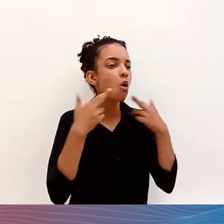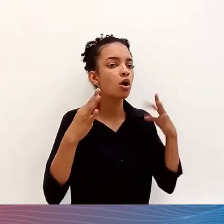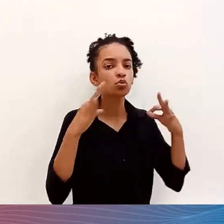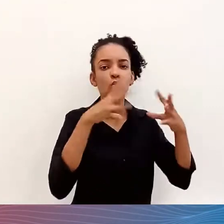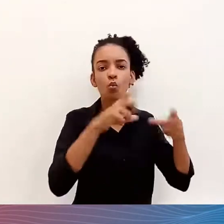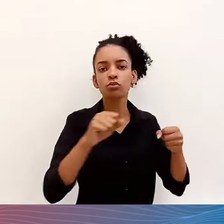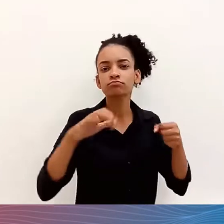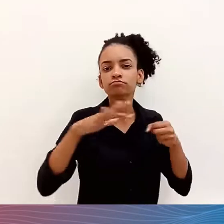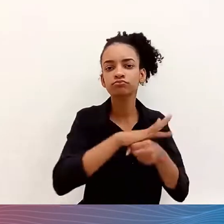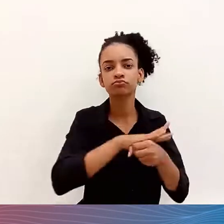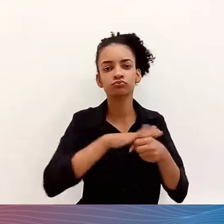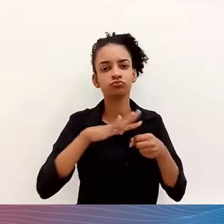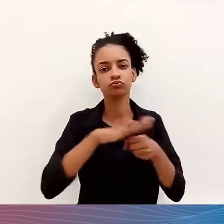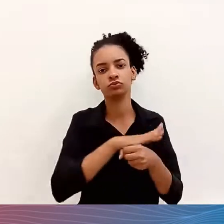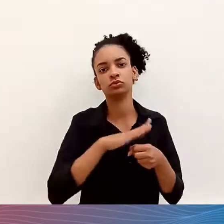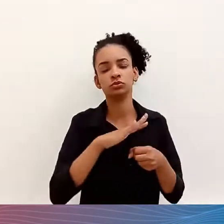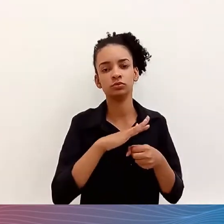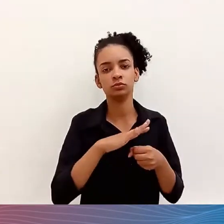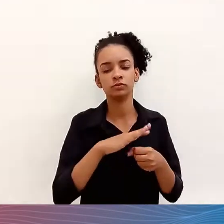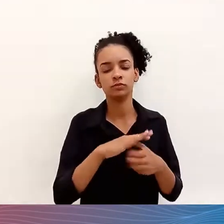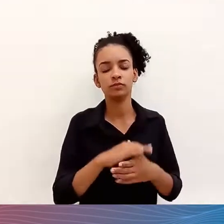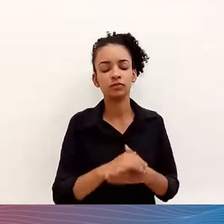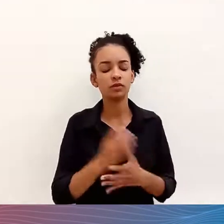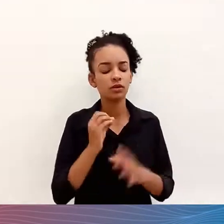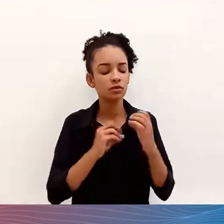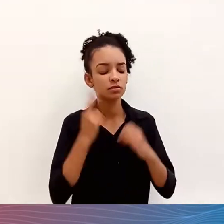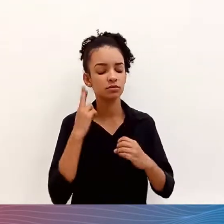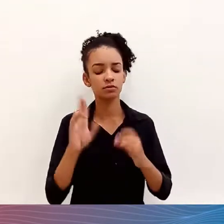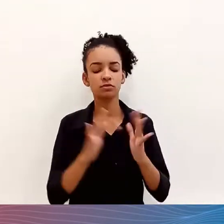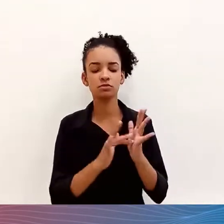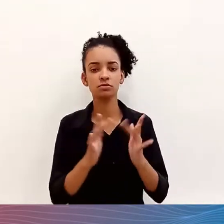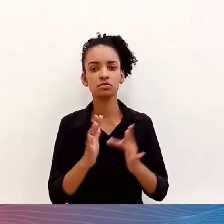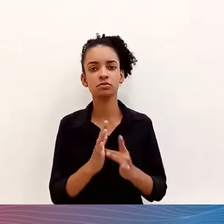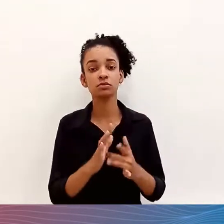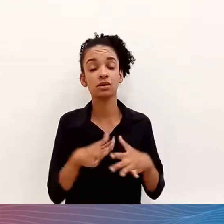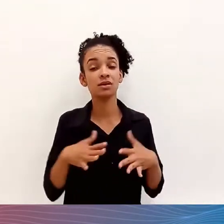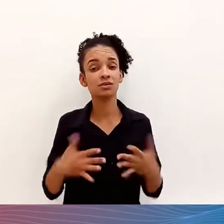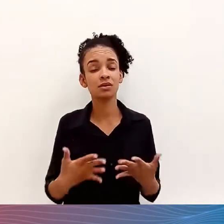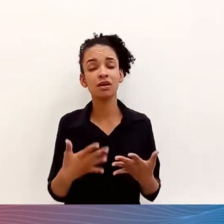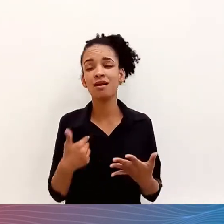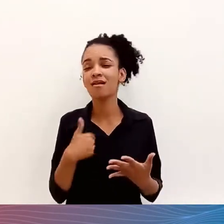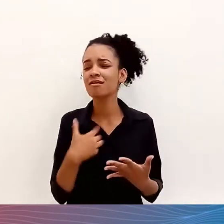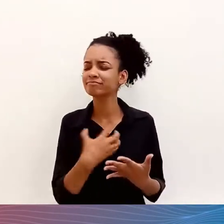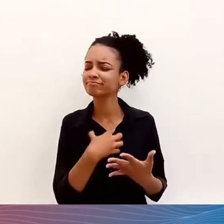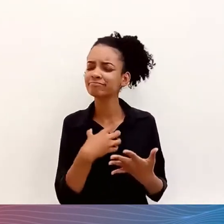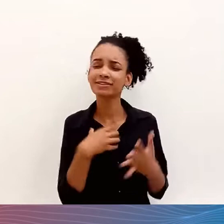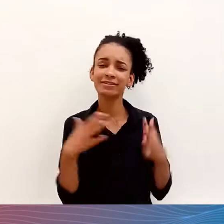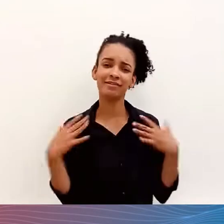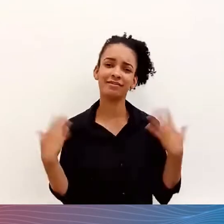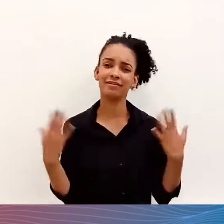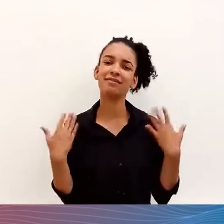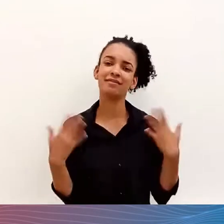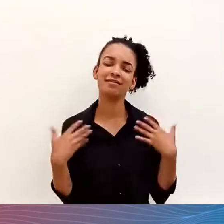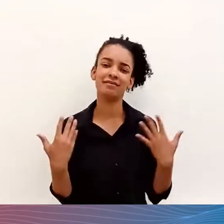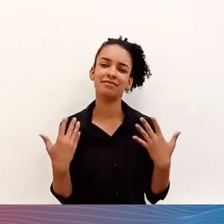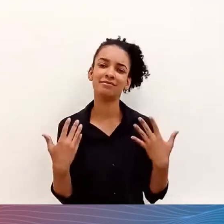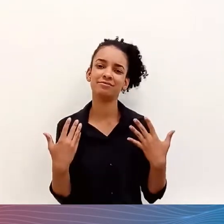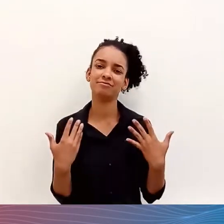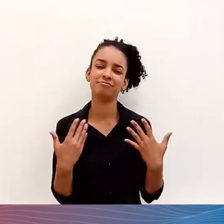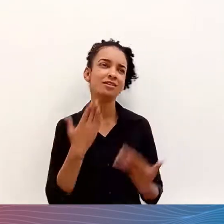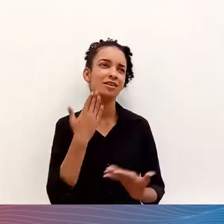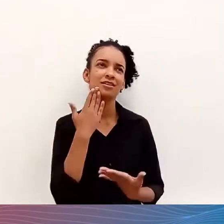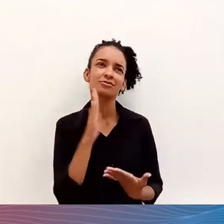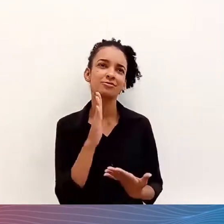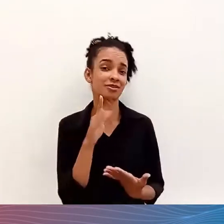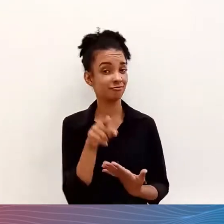todas as coisas. Ó Senhor Jesus. Irmãos, eu estou muito alegre com esse trecho. Não sei se você, né? Então,